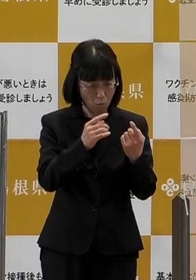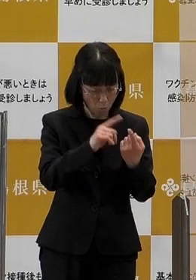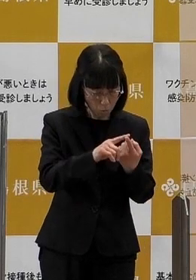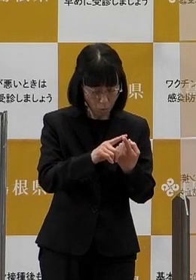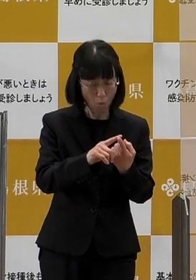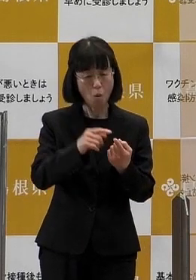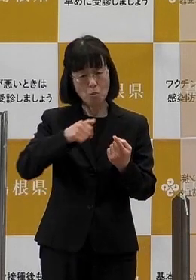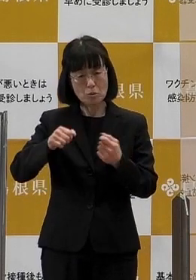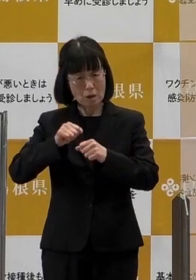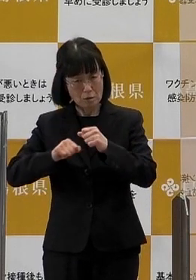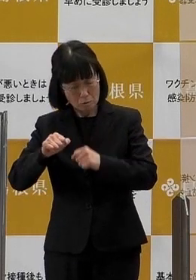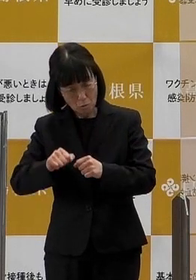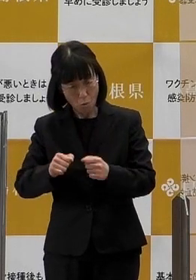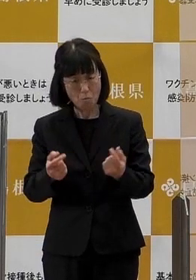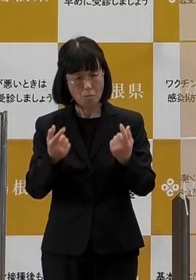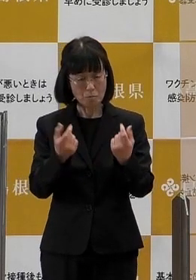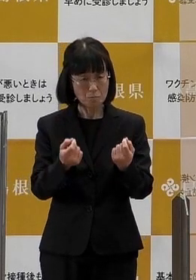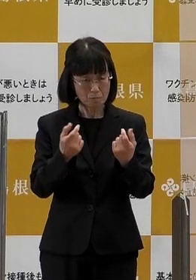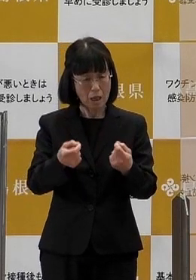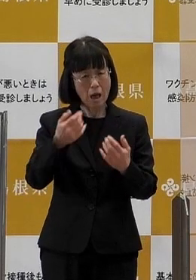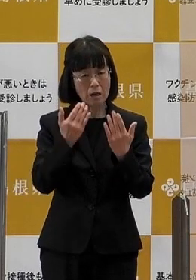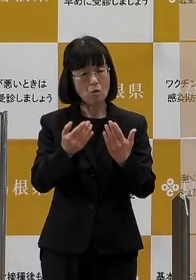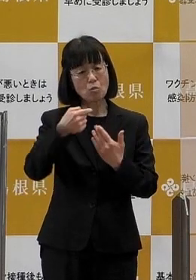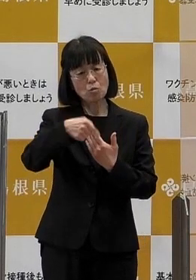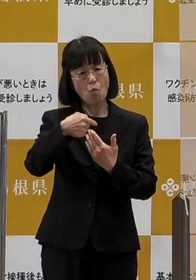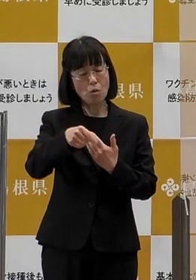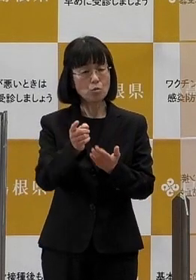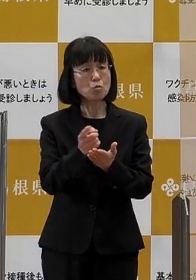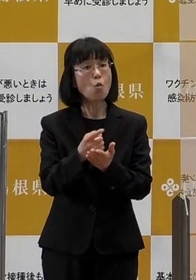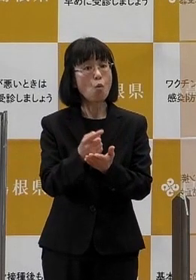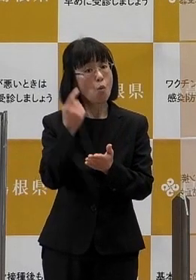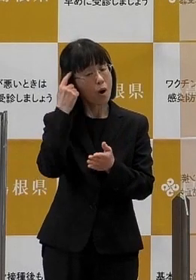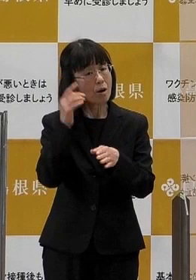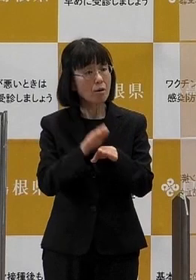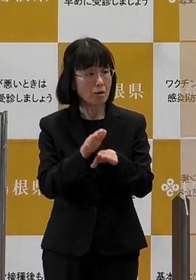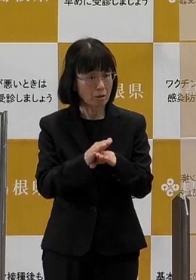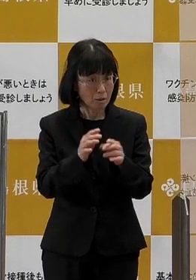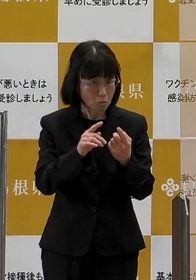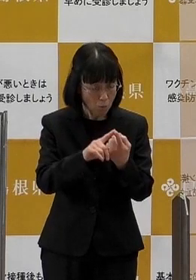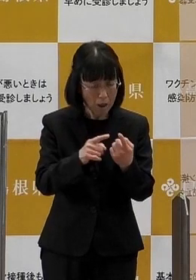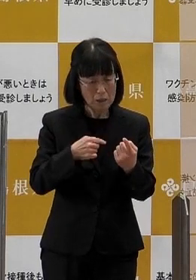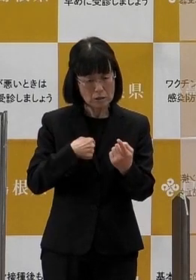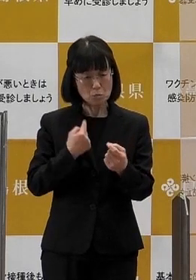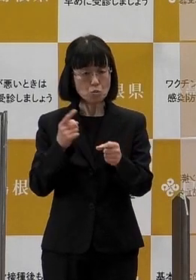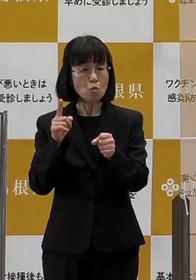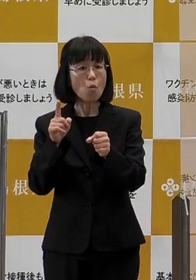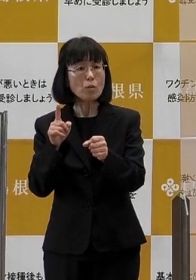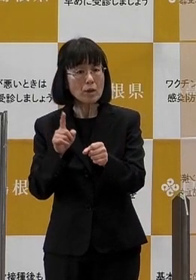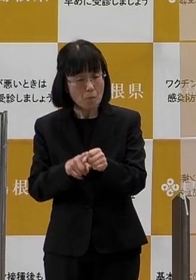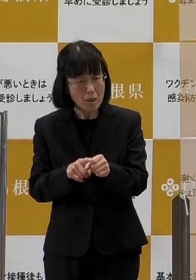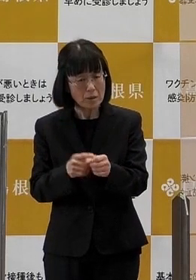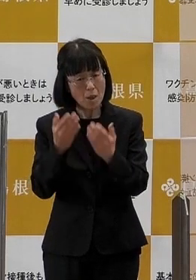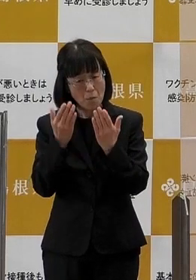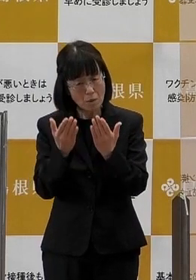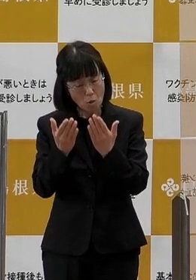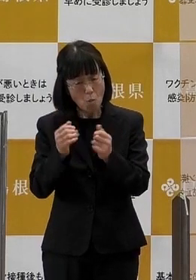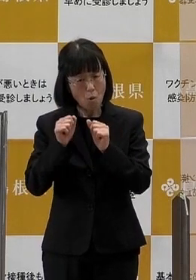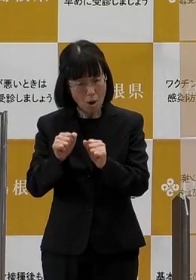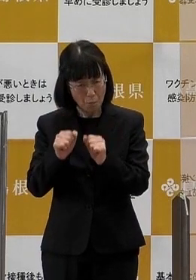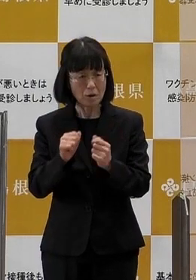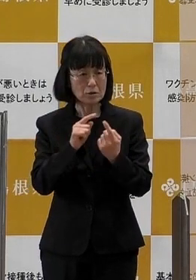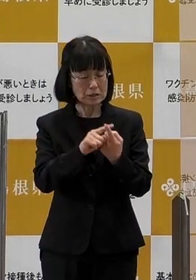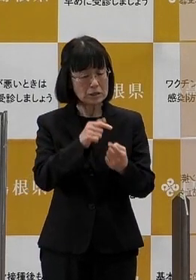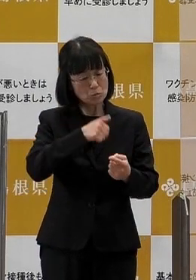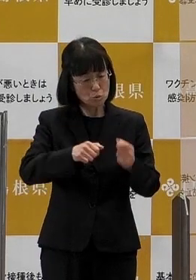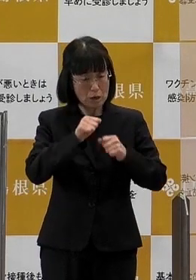というその学校の教育方針になり、自分のために勉強も頑張るし、その部活も